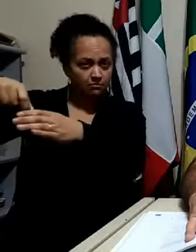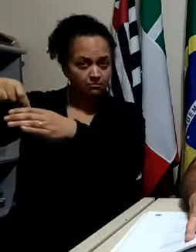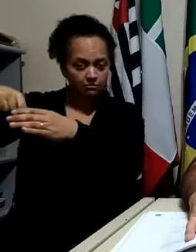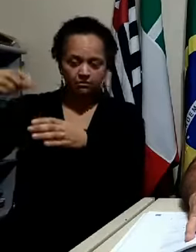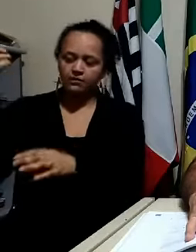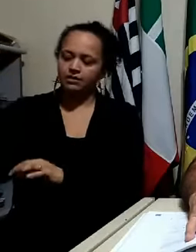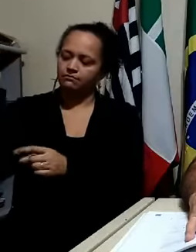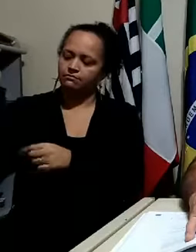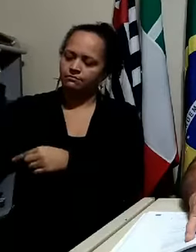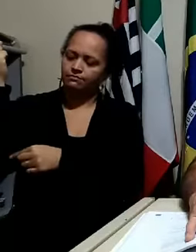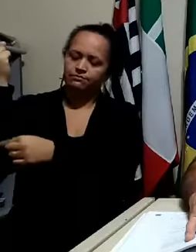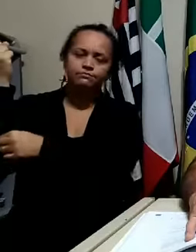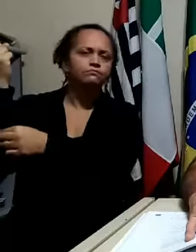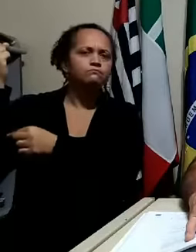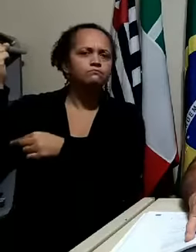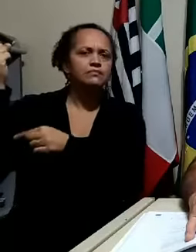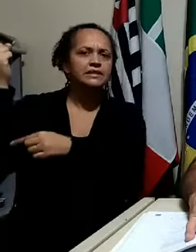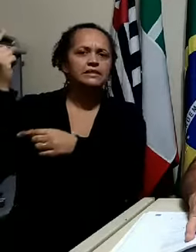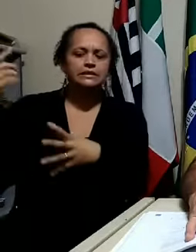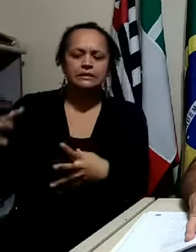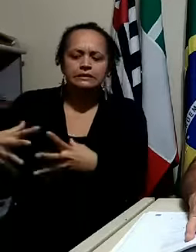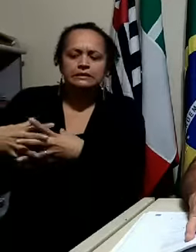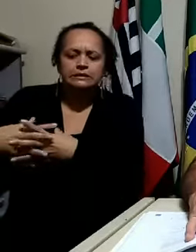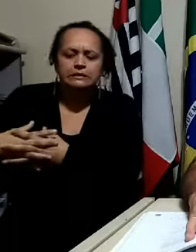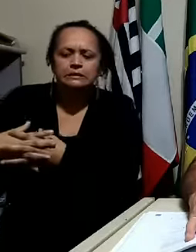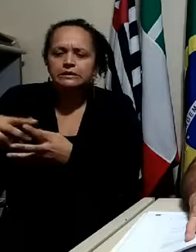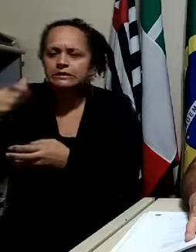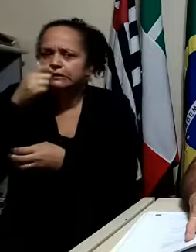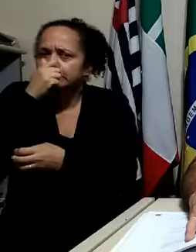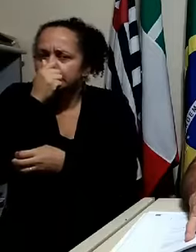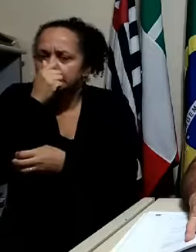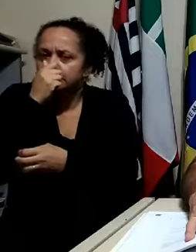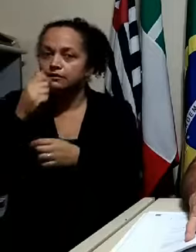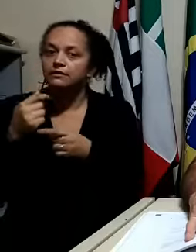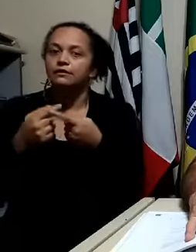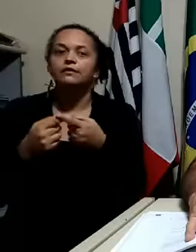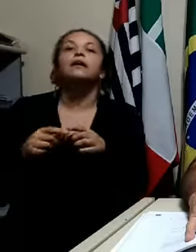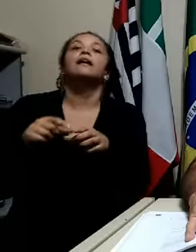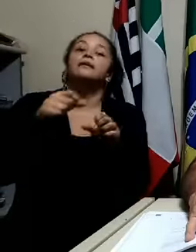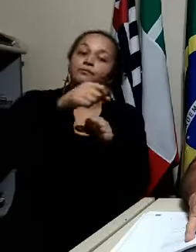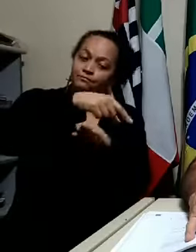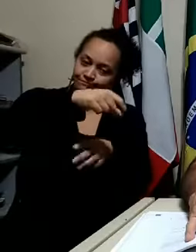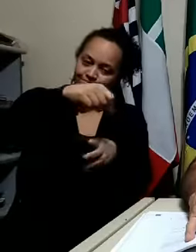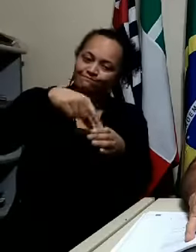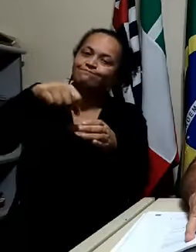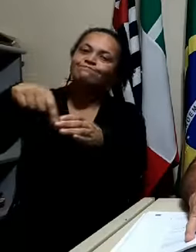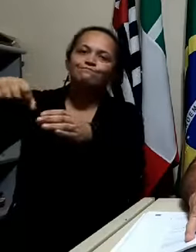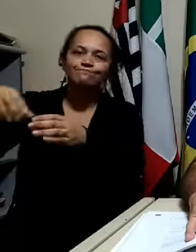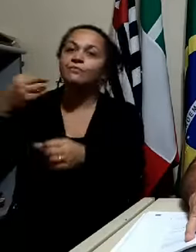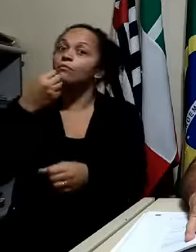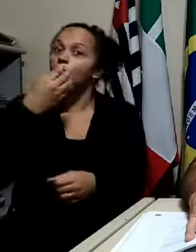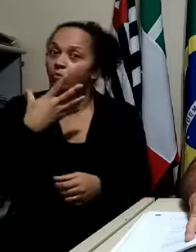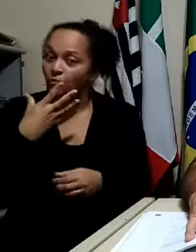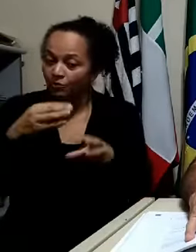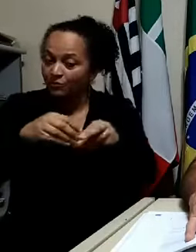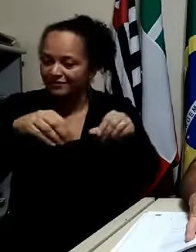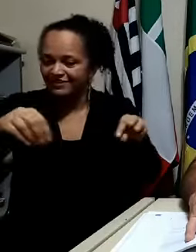cresceram e a sufocaram. Outra, enfim, caiu em boa terra, e deu fruto a 100,